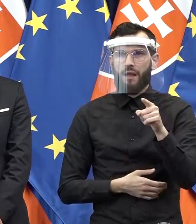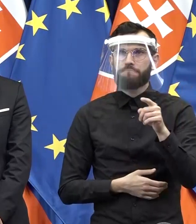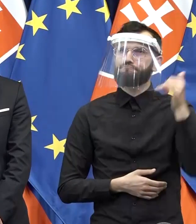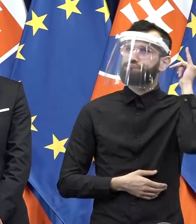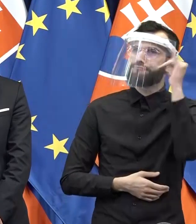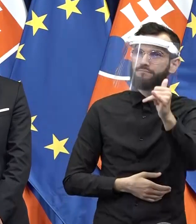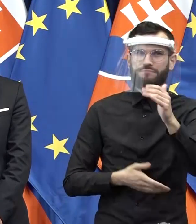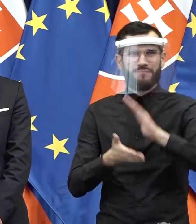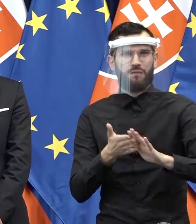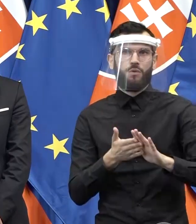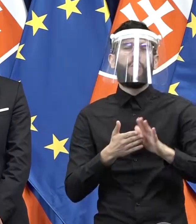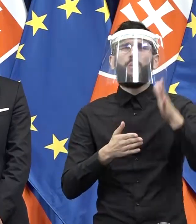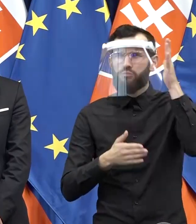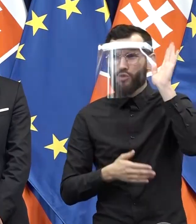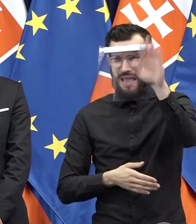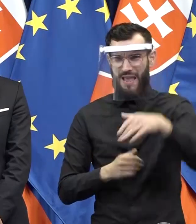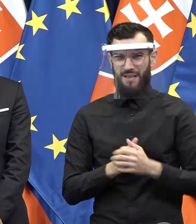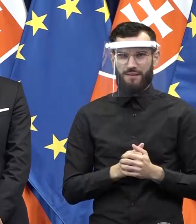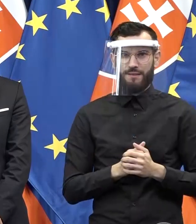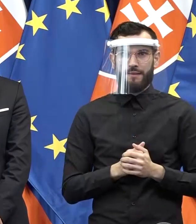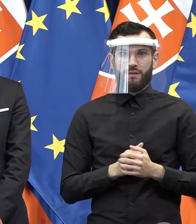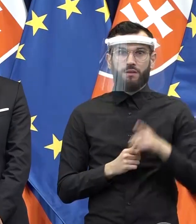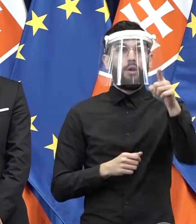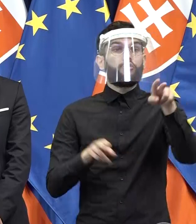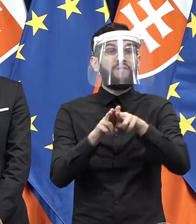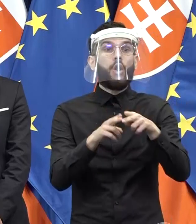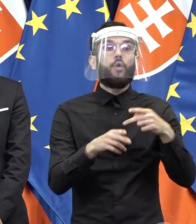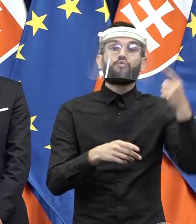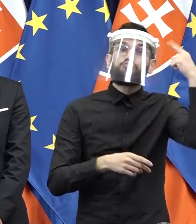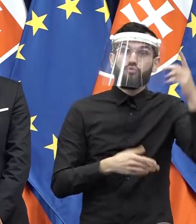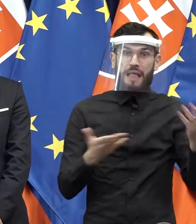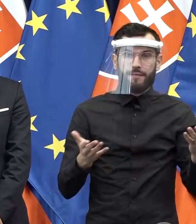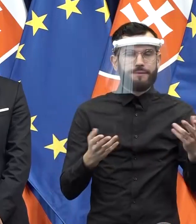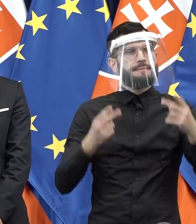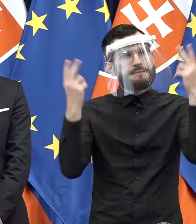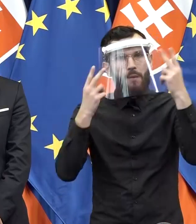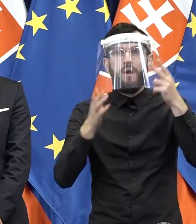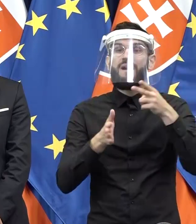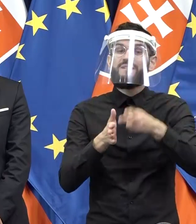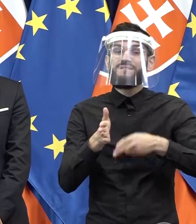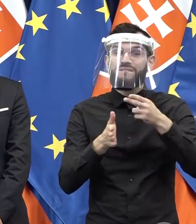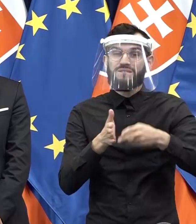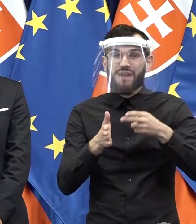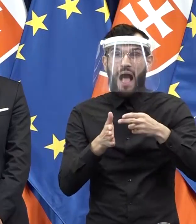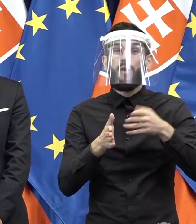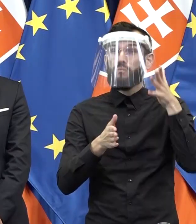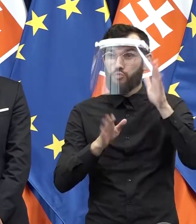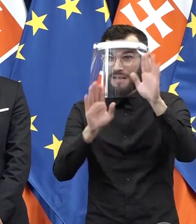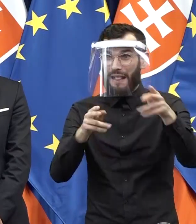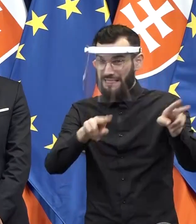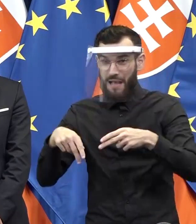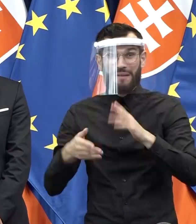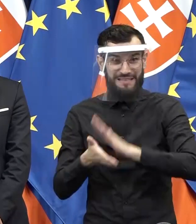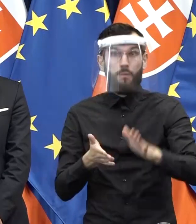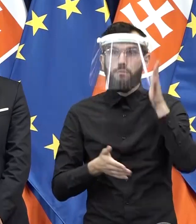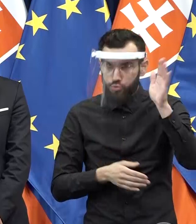Bude čas ju využívať. Zavedíme aj pri tých študentoch, podľa toho, jak to bolo povedané, samozrejme tie vláky späť zadarmo. Aj pri tých dôchodcoch